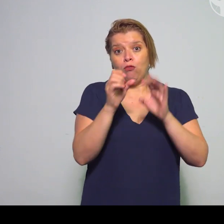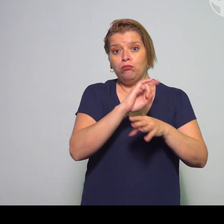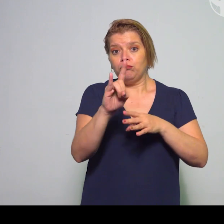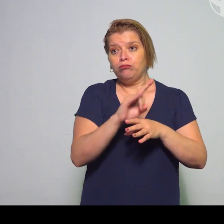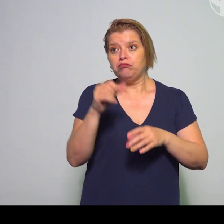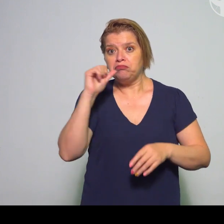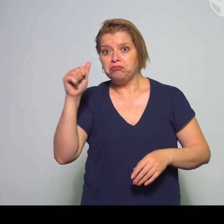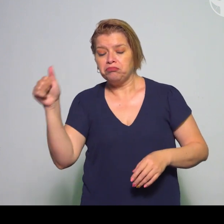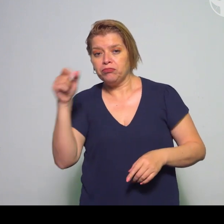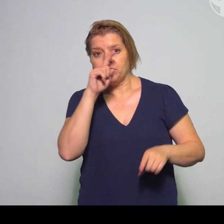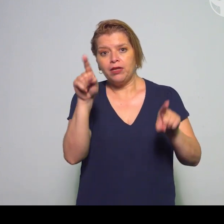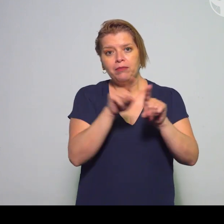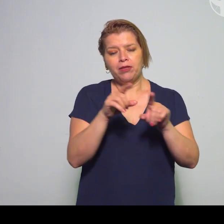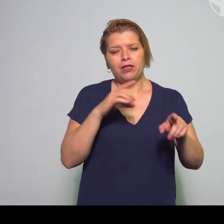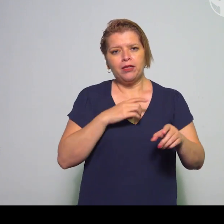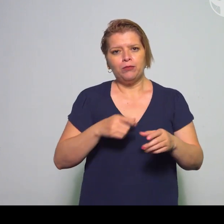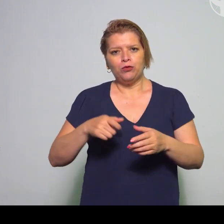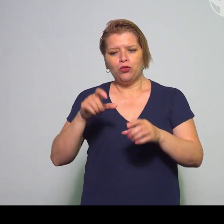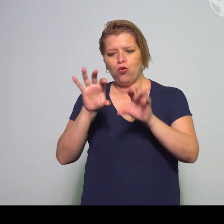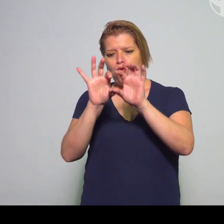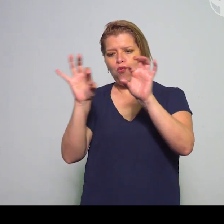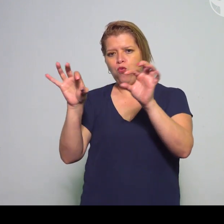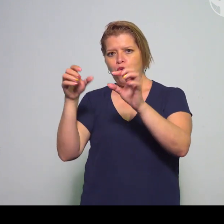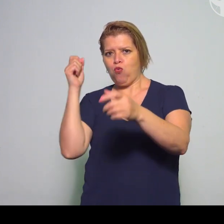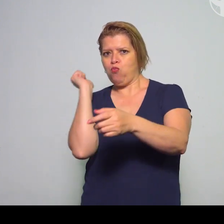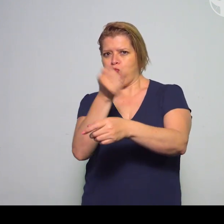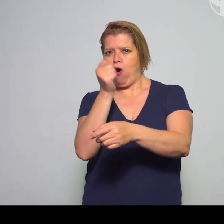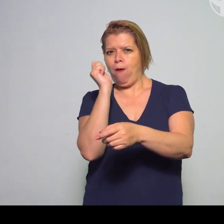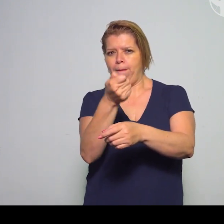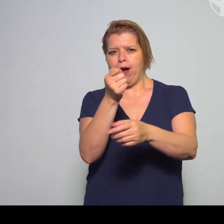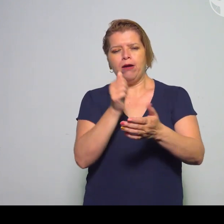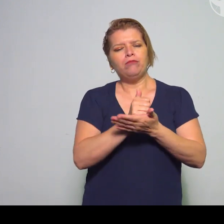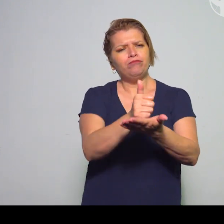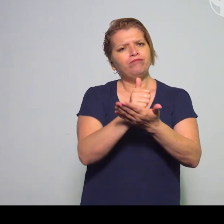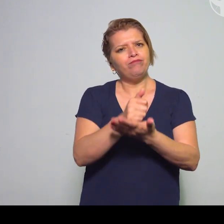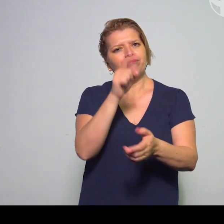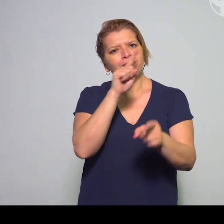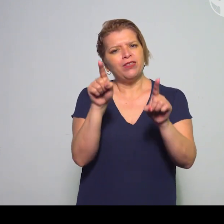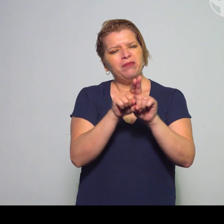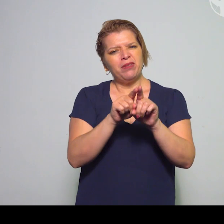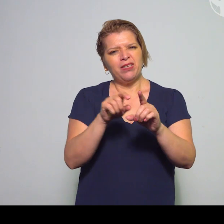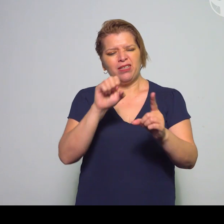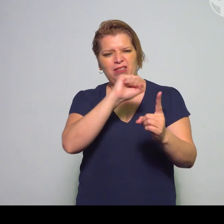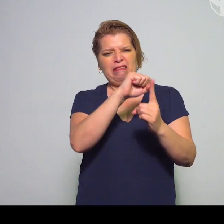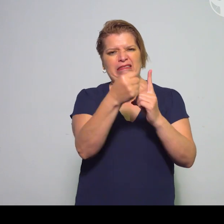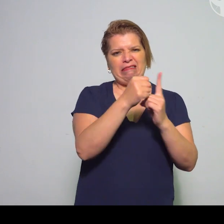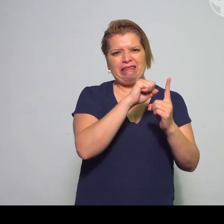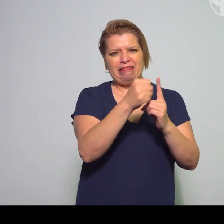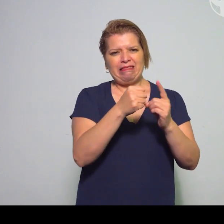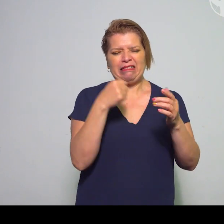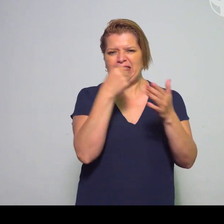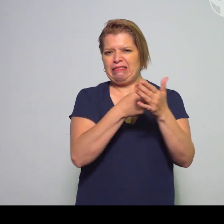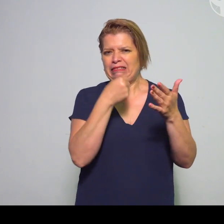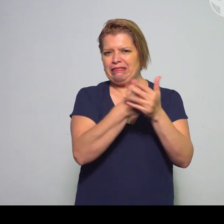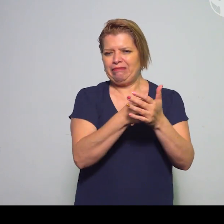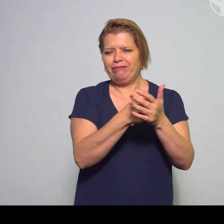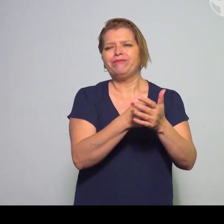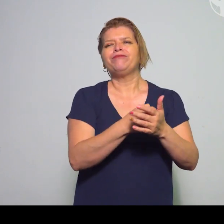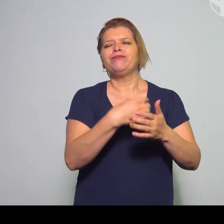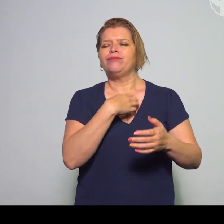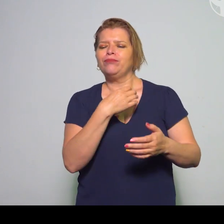es funcional. Y a la par tenemos un martillo, que ese martillo nos va a ayudar a ejemplificar cómo